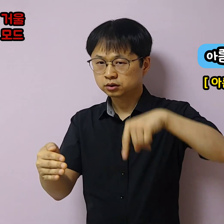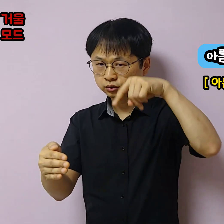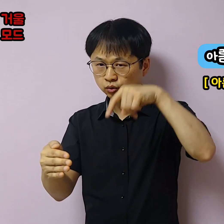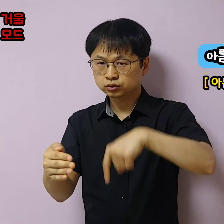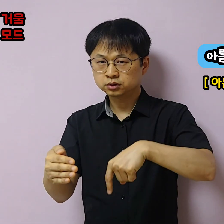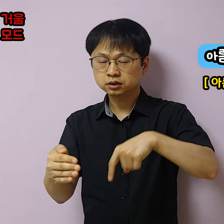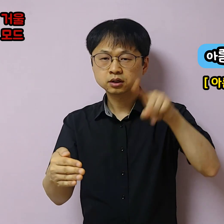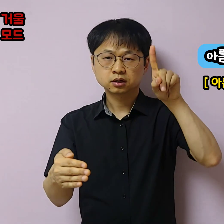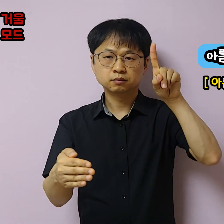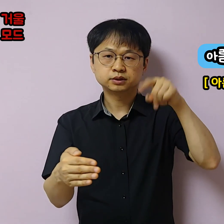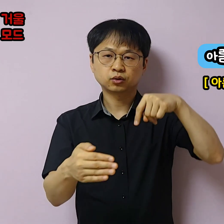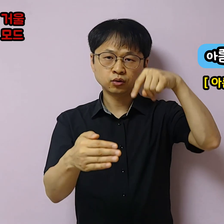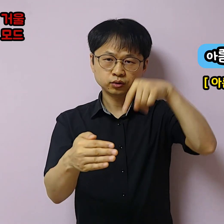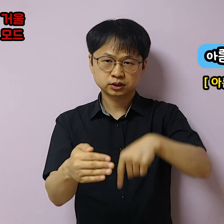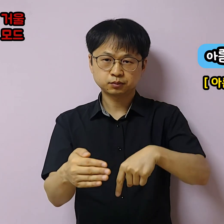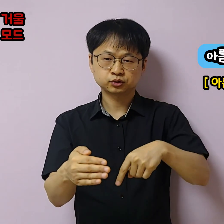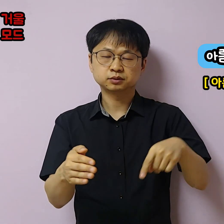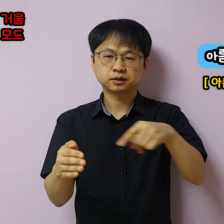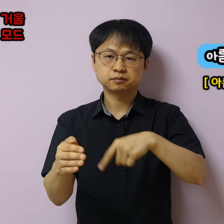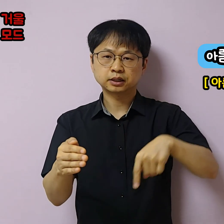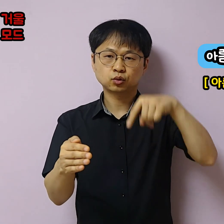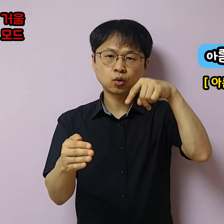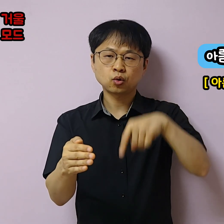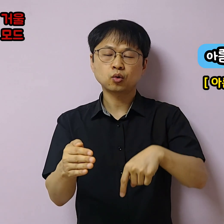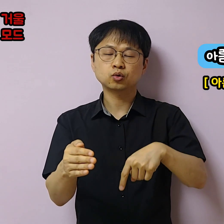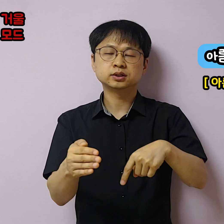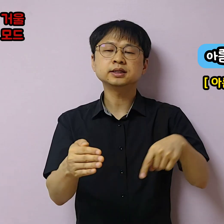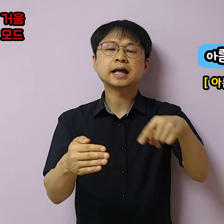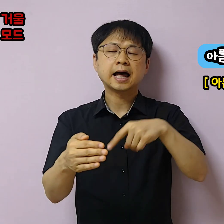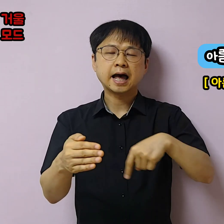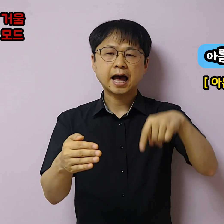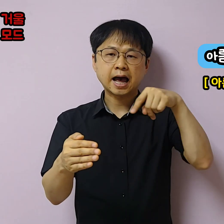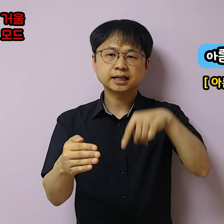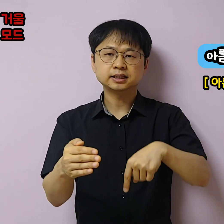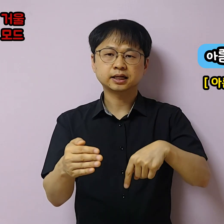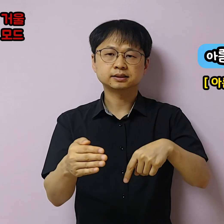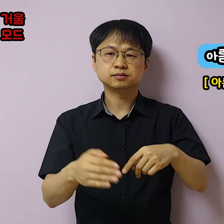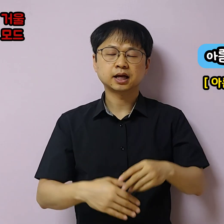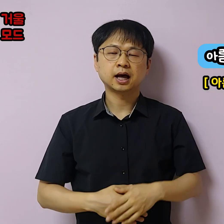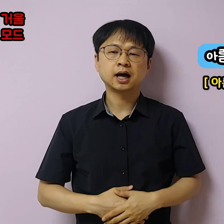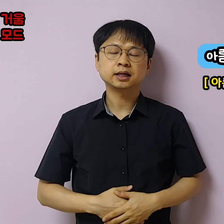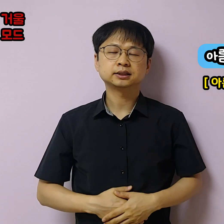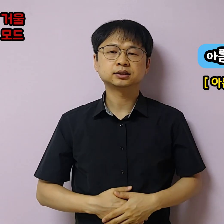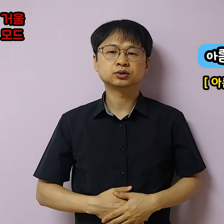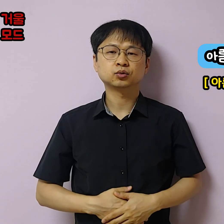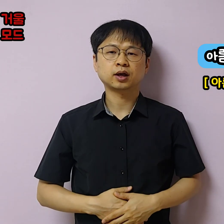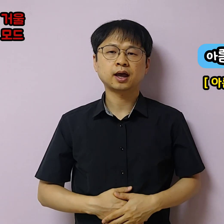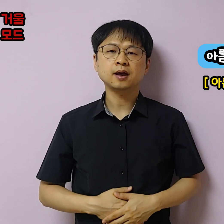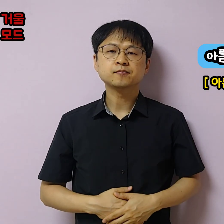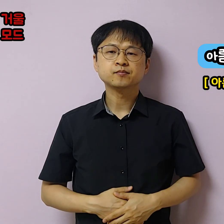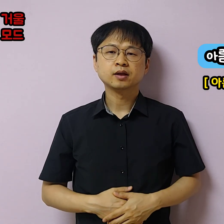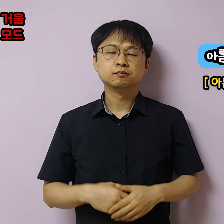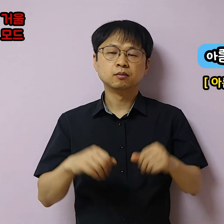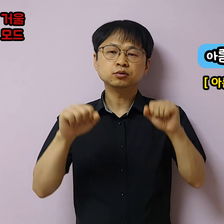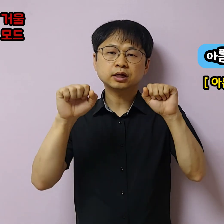그 속을 검지로 짚어주시면 됩니다. 속 혹은 안이 되겠습니다. 시절 속에 머물다